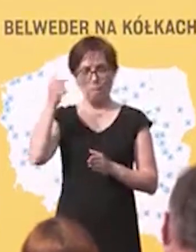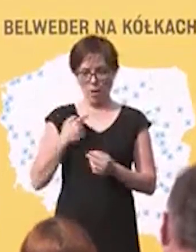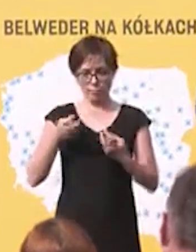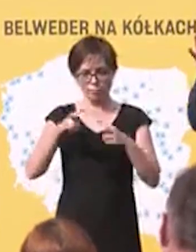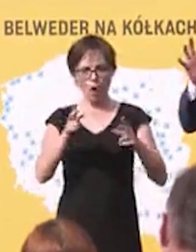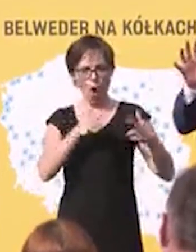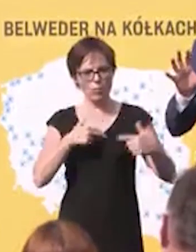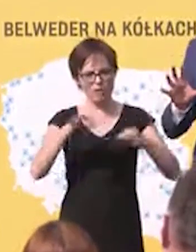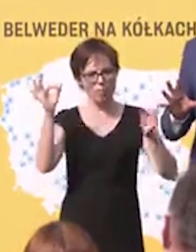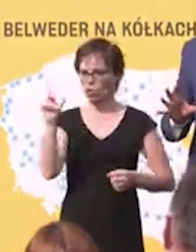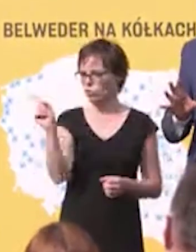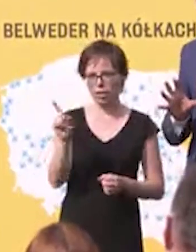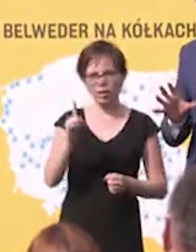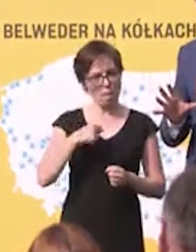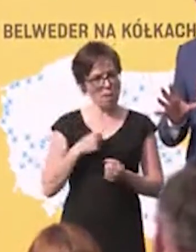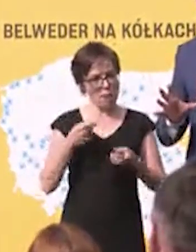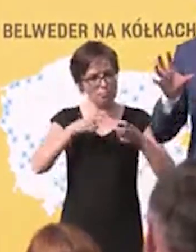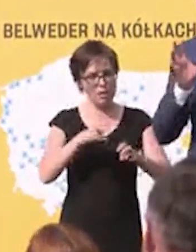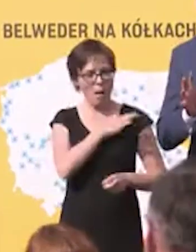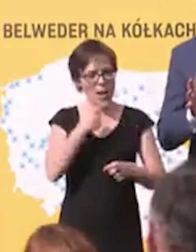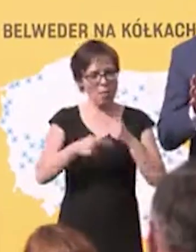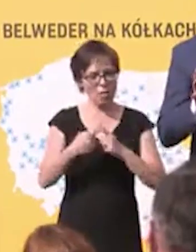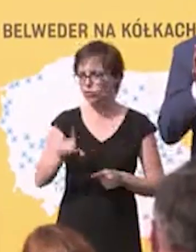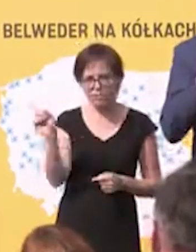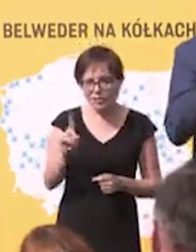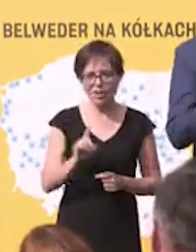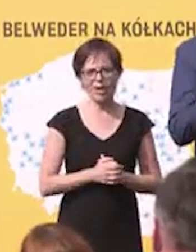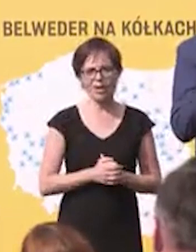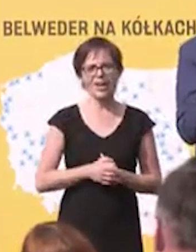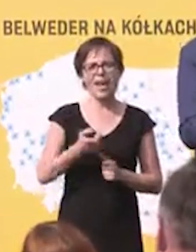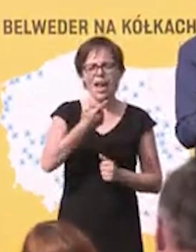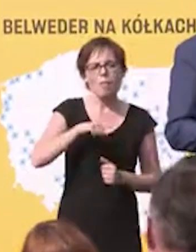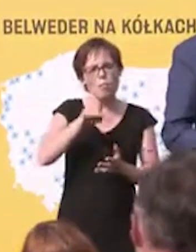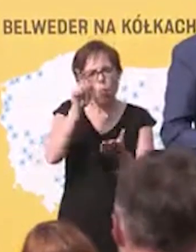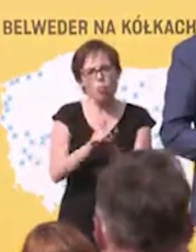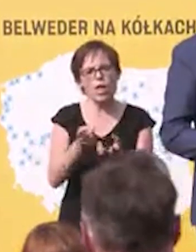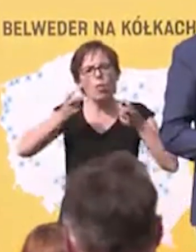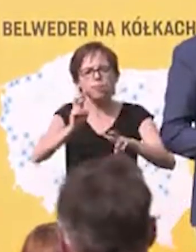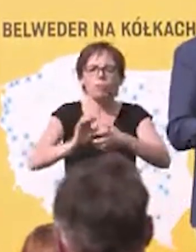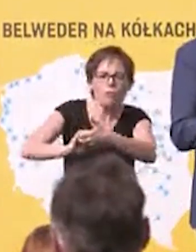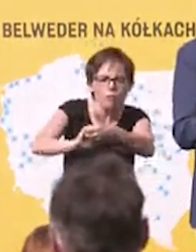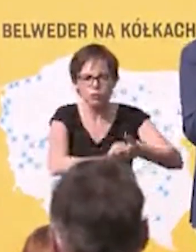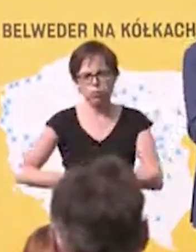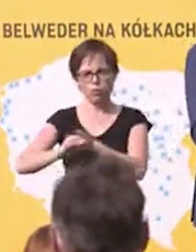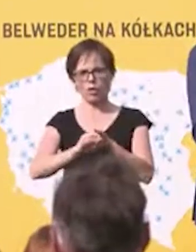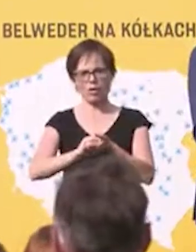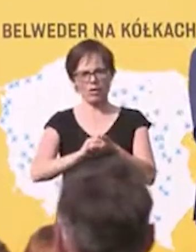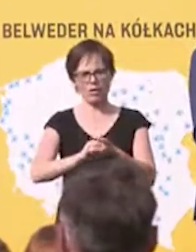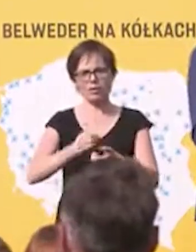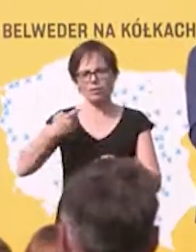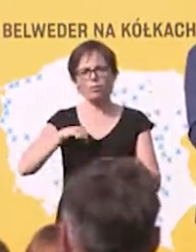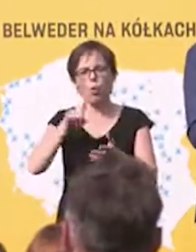Myśmy nie zbudowali partii politycznej. Myśmy zbudowali wspólnotę. Myśmy